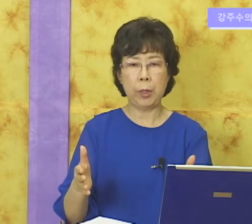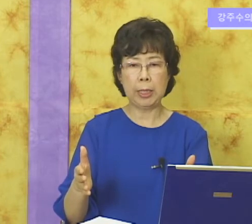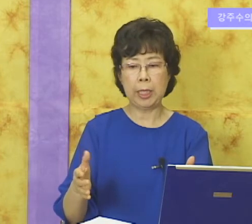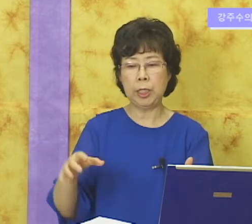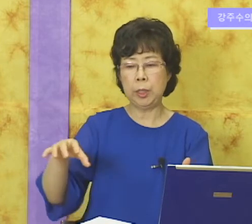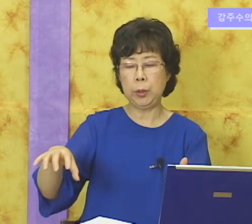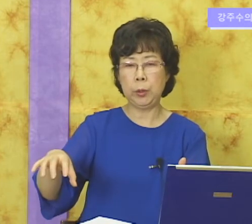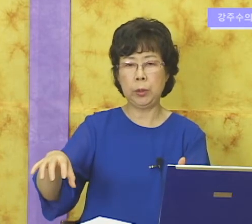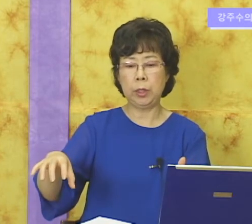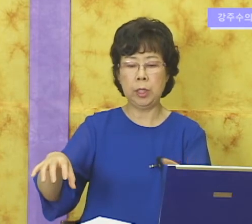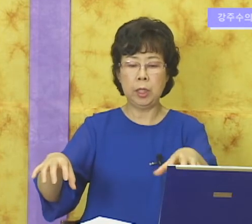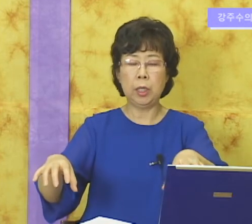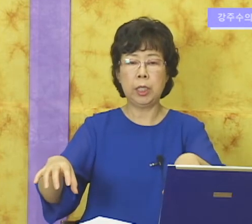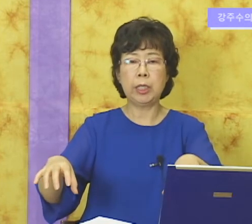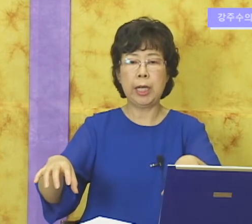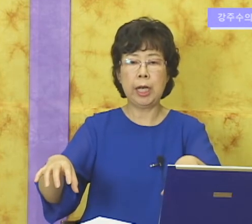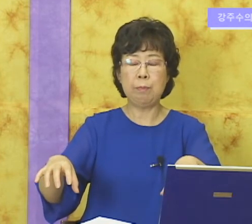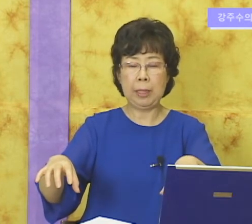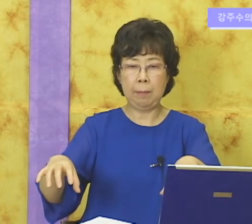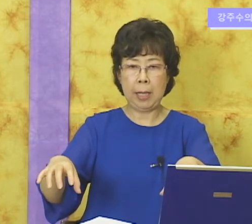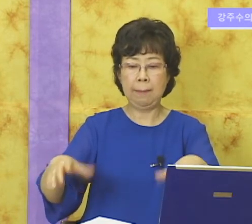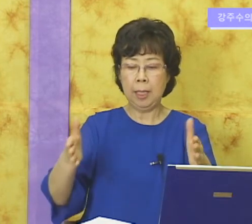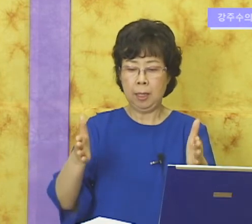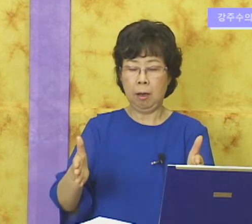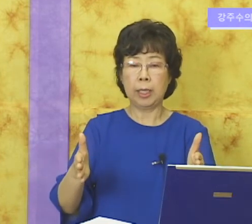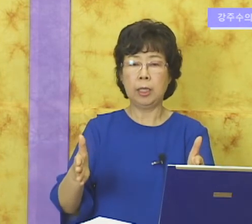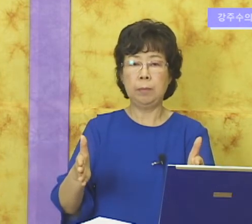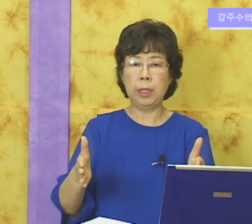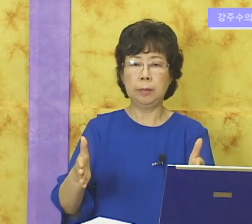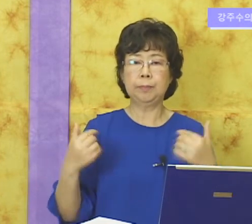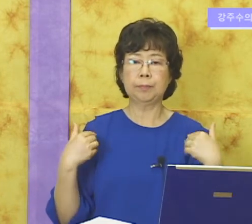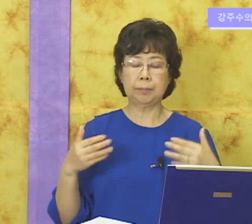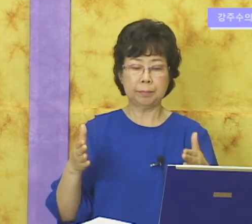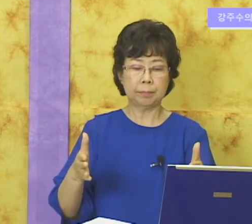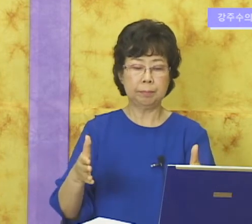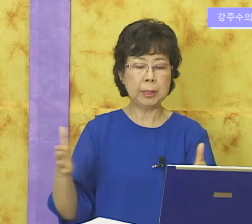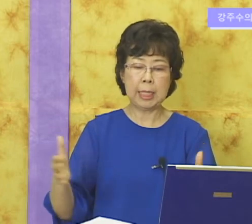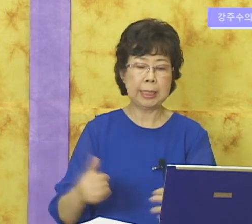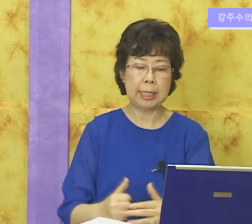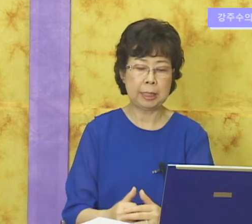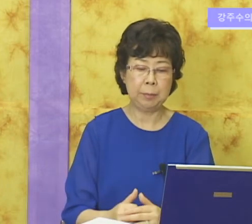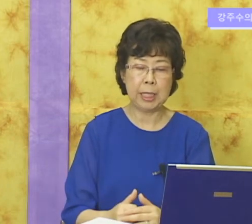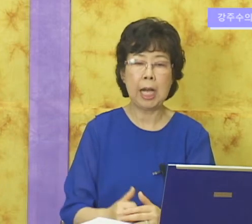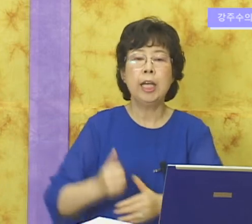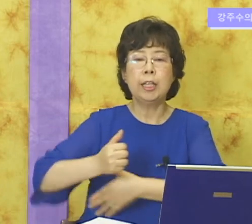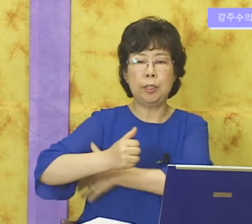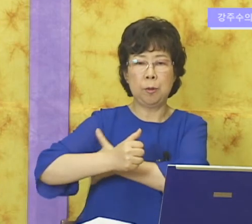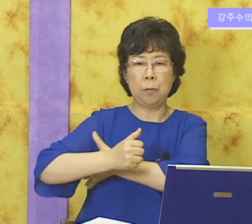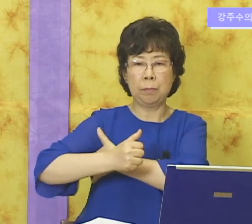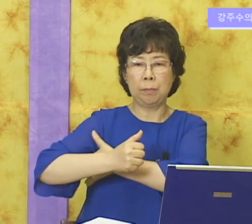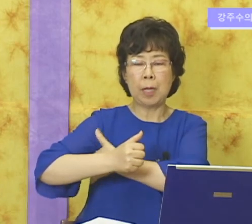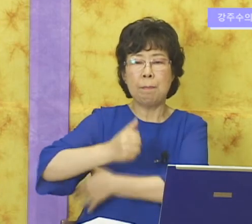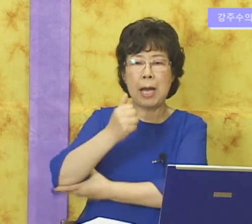비교할 때는 여기 이렇게 합니다만 어깨 넓이 벗어나지 않습니다. 그리고